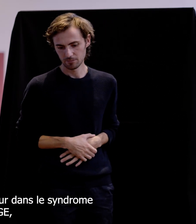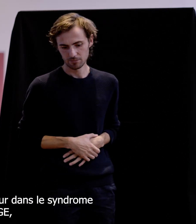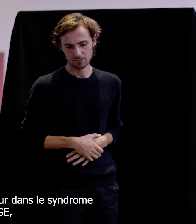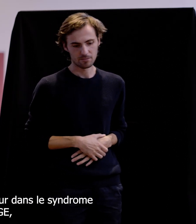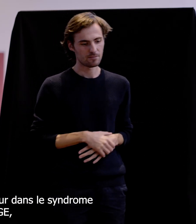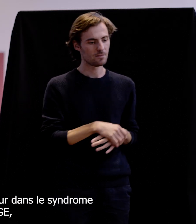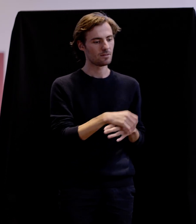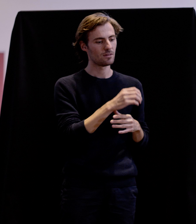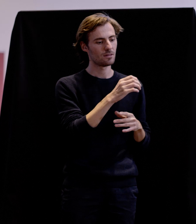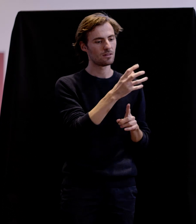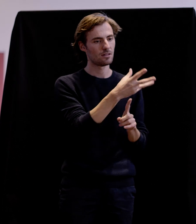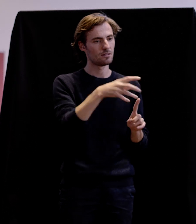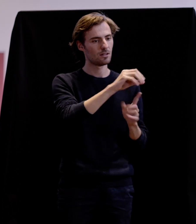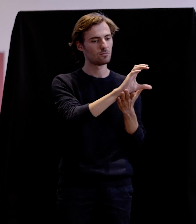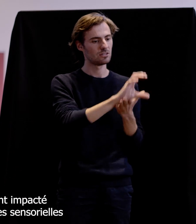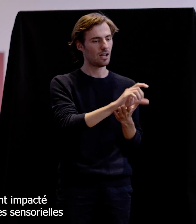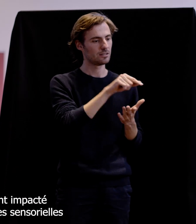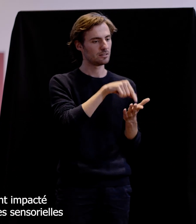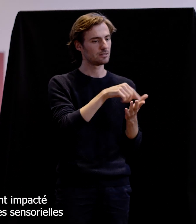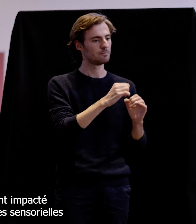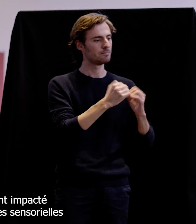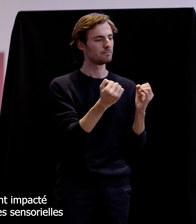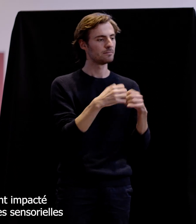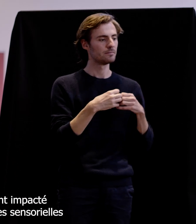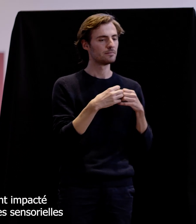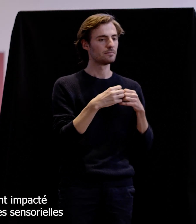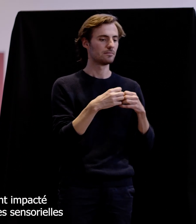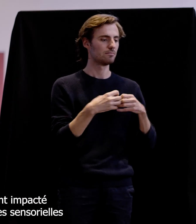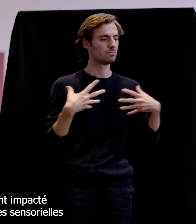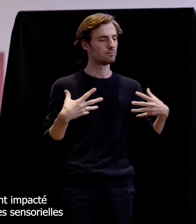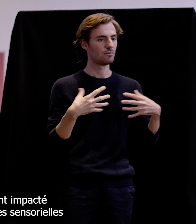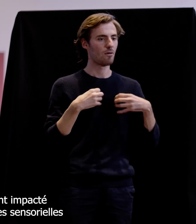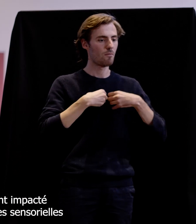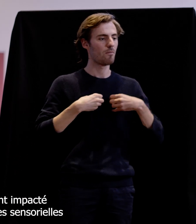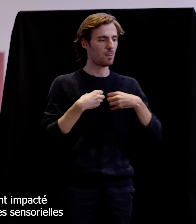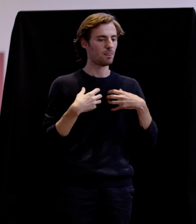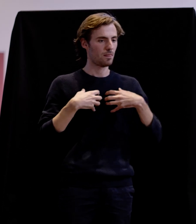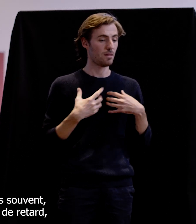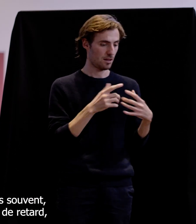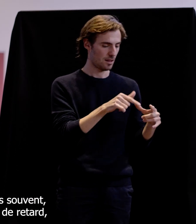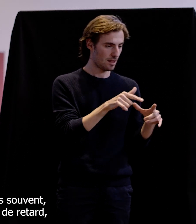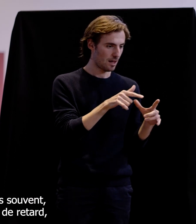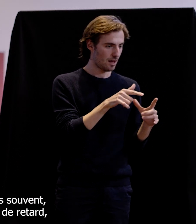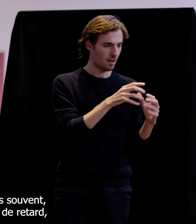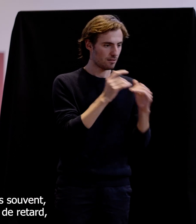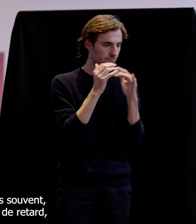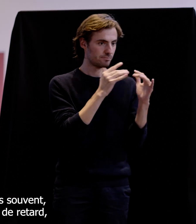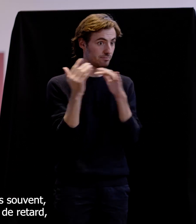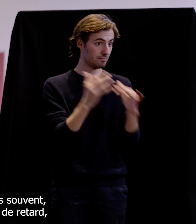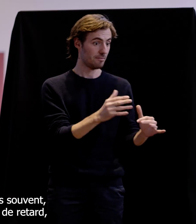le syndrome charge, il est largement impacté par ces déficiences sensorielles et